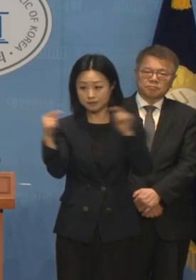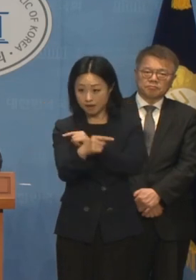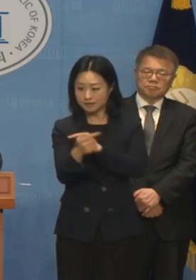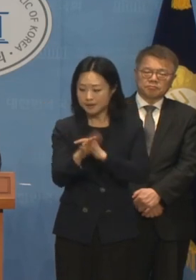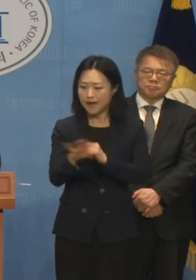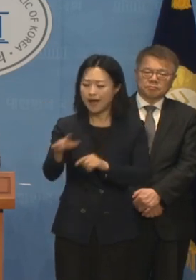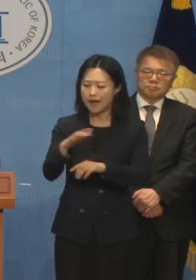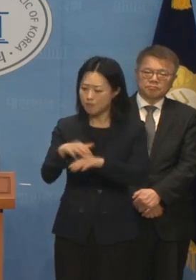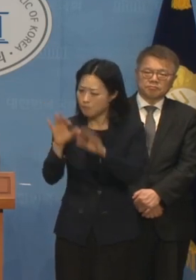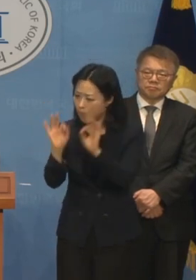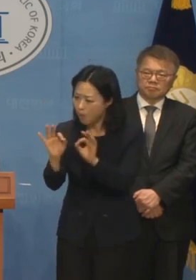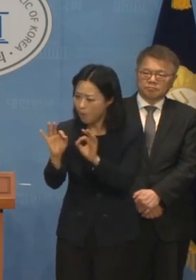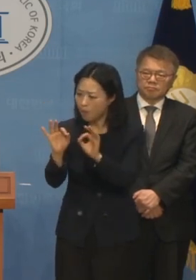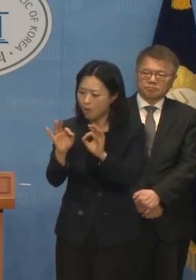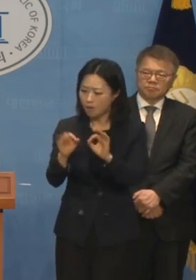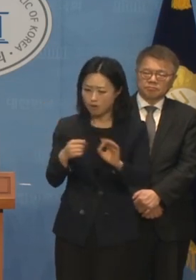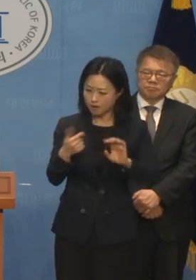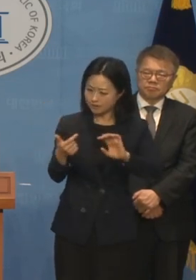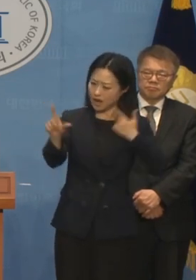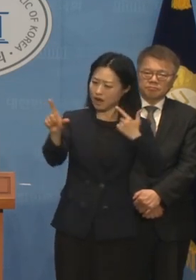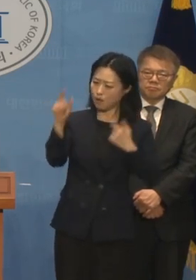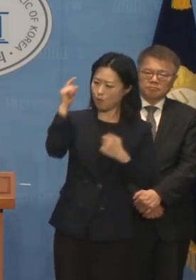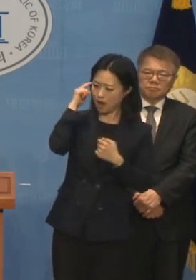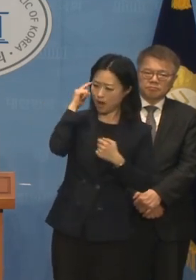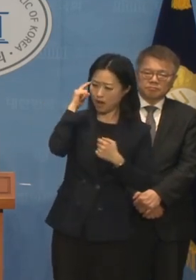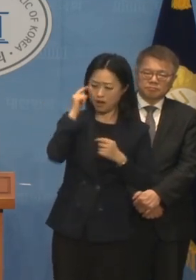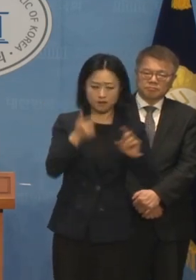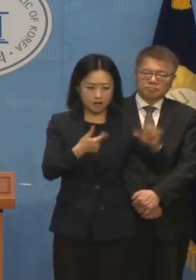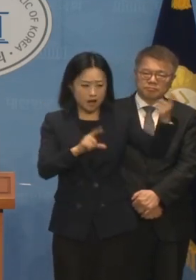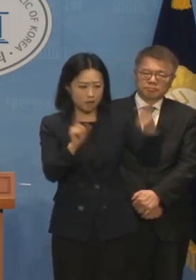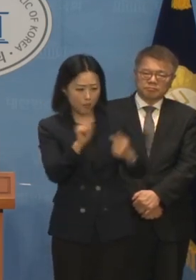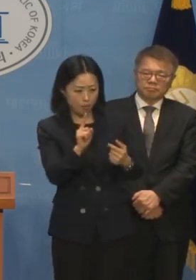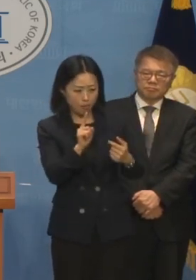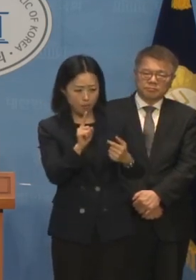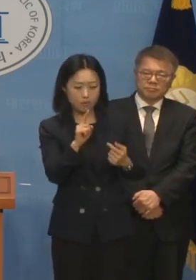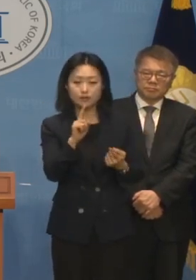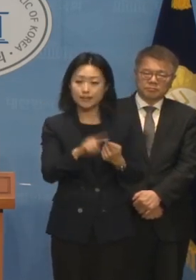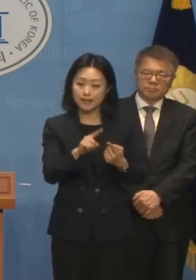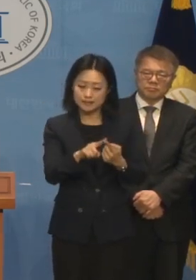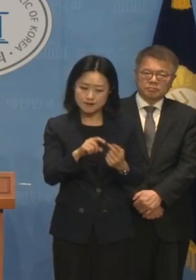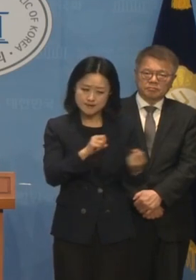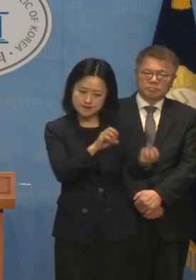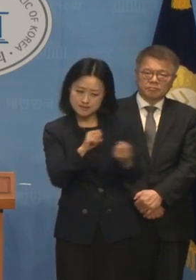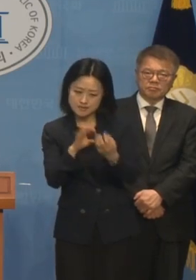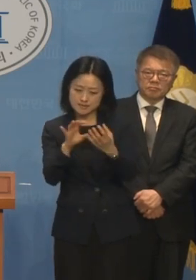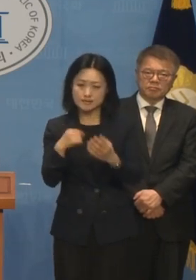경청하면서 왜 서로 생각이 다른지에 대해